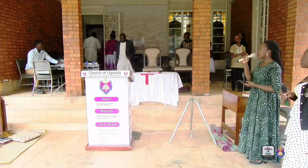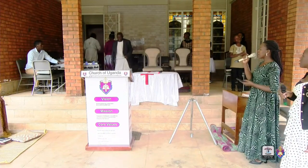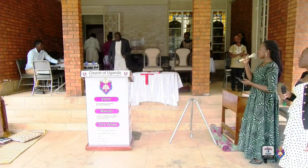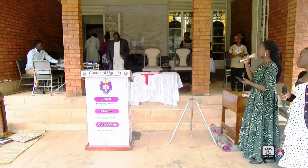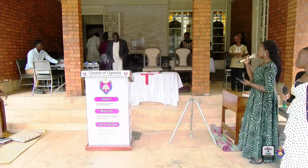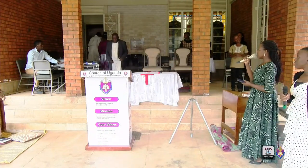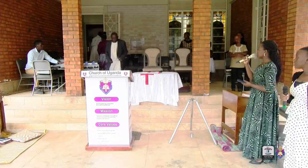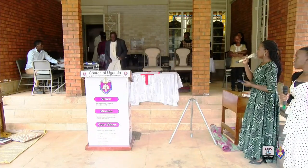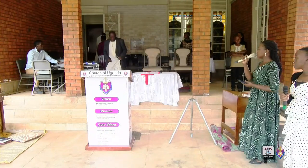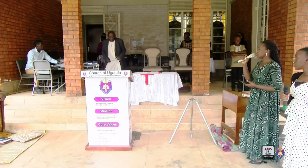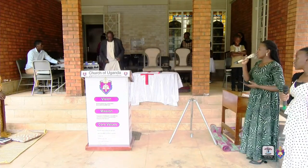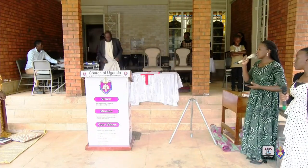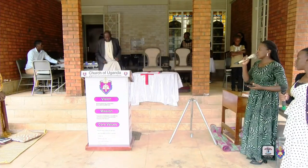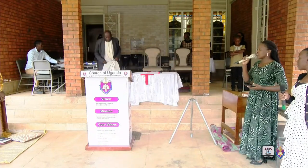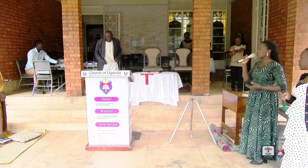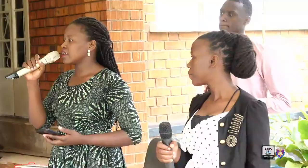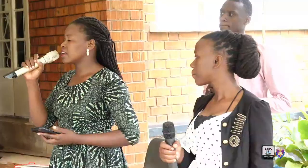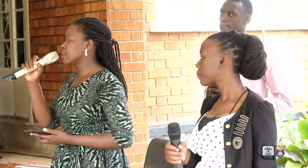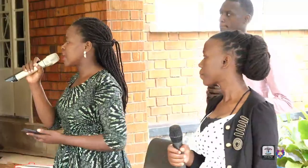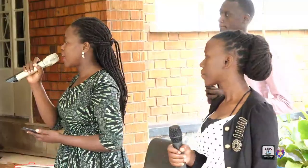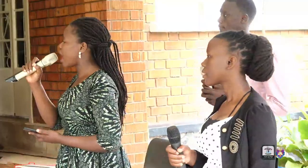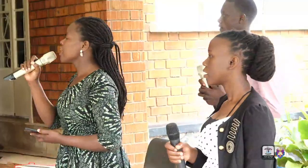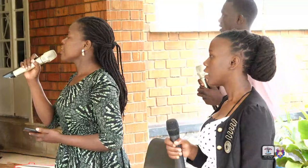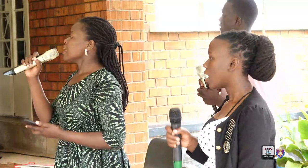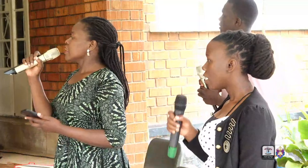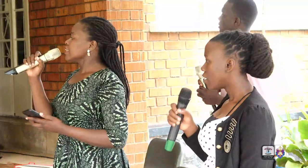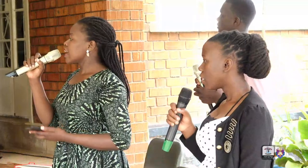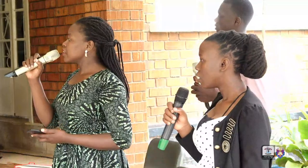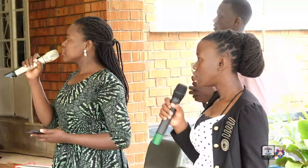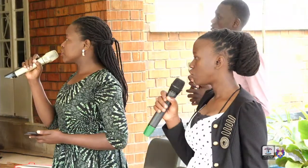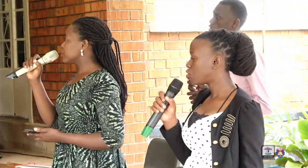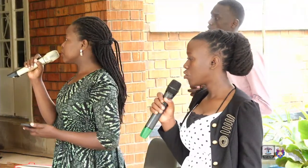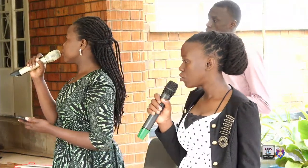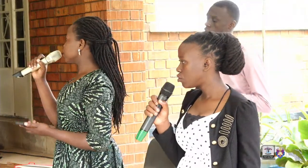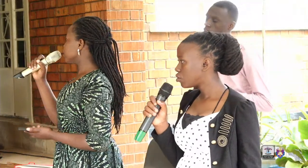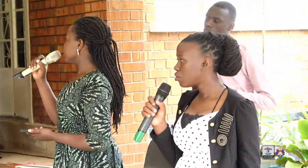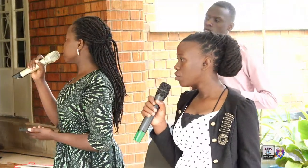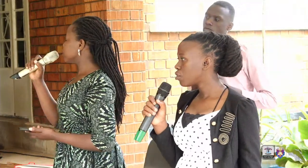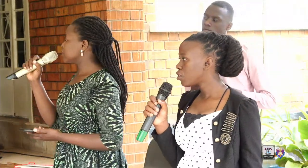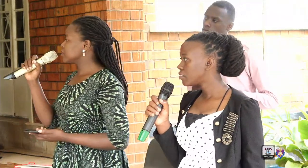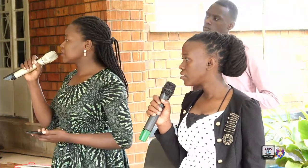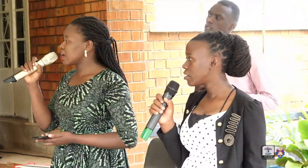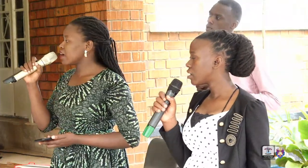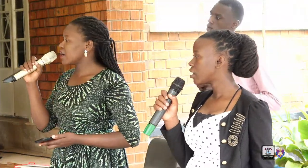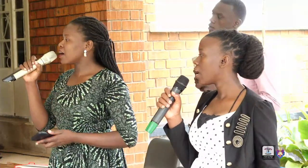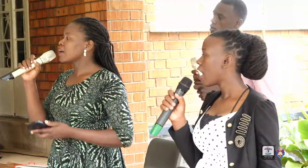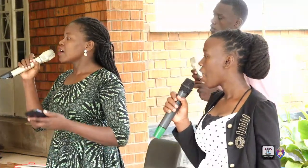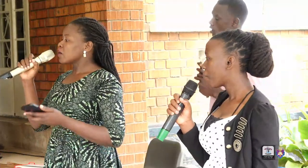Yes, you do.